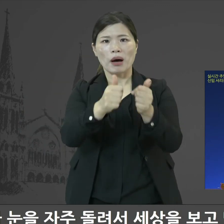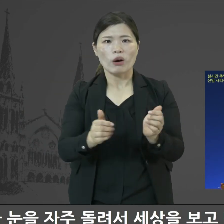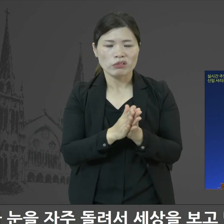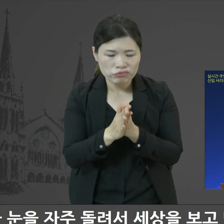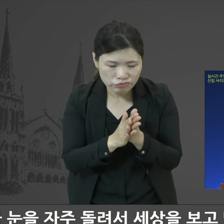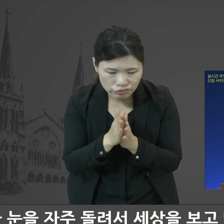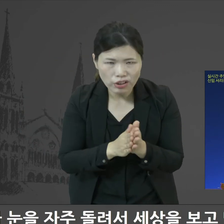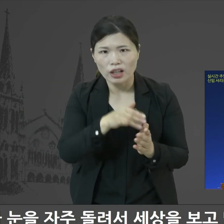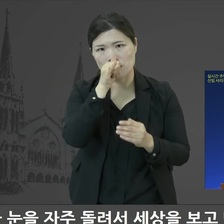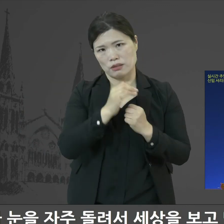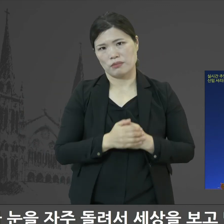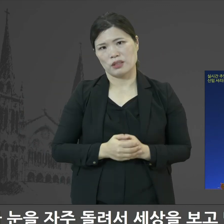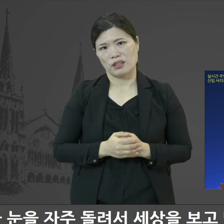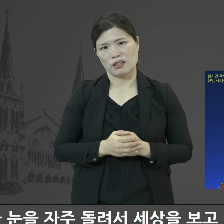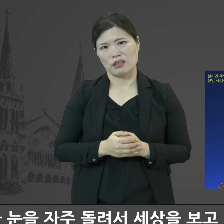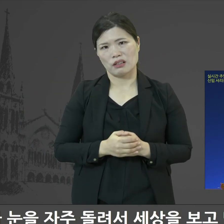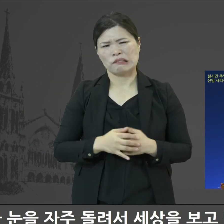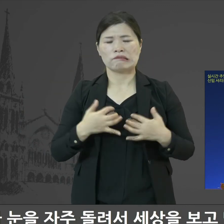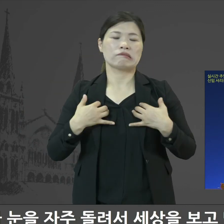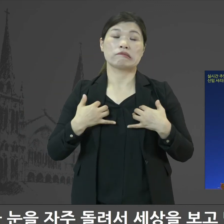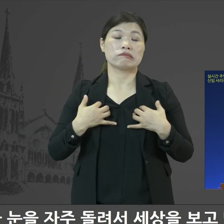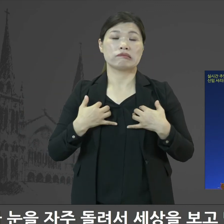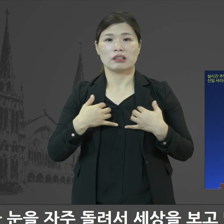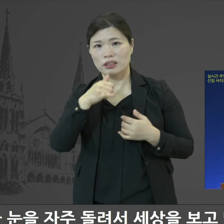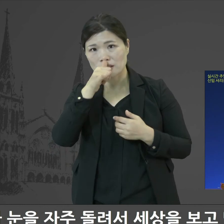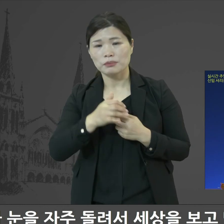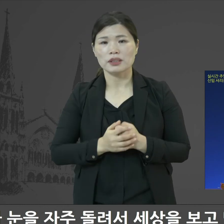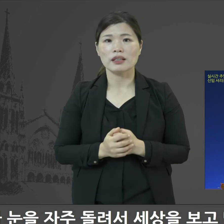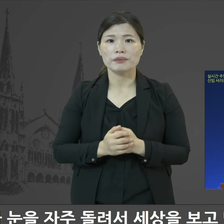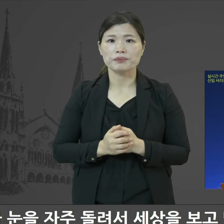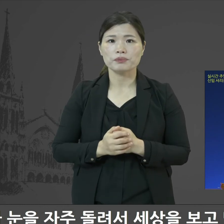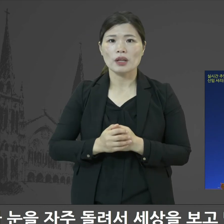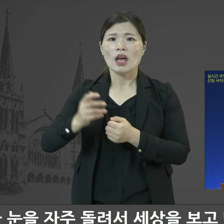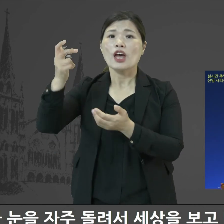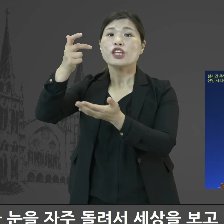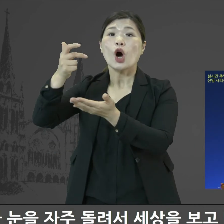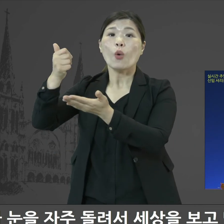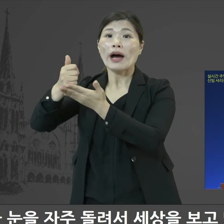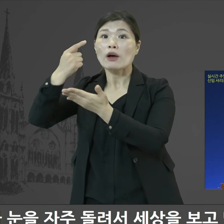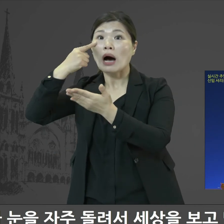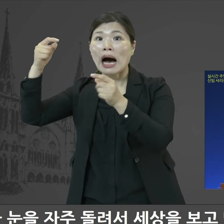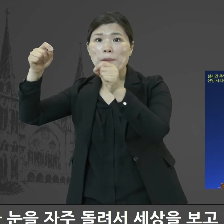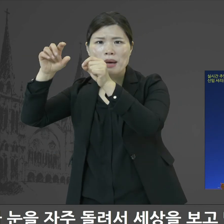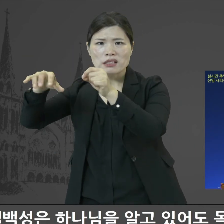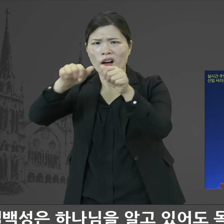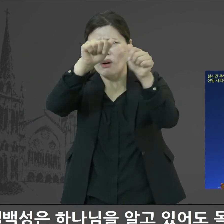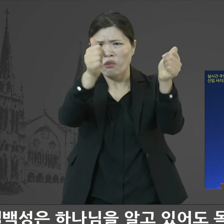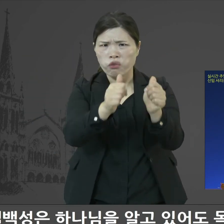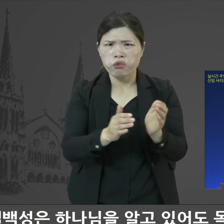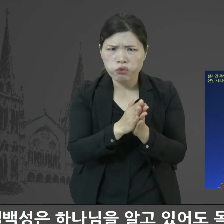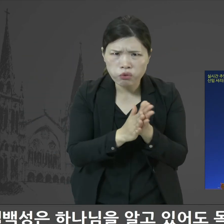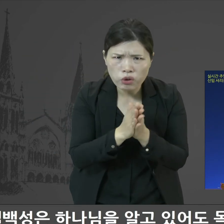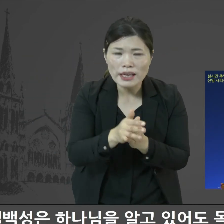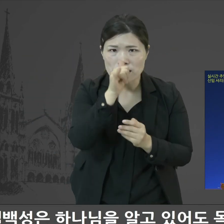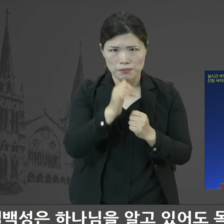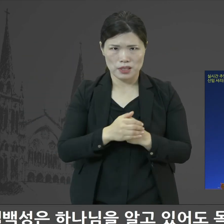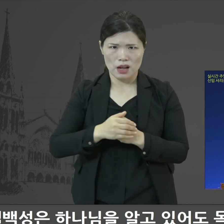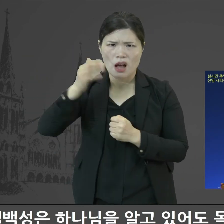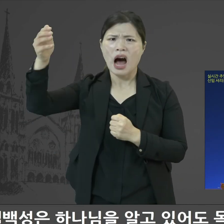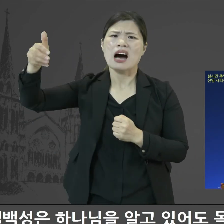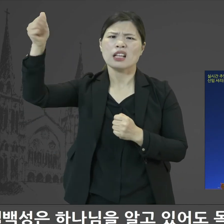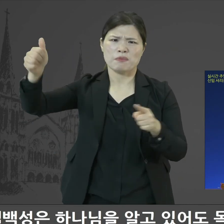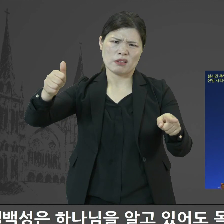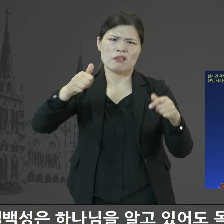섬겨 나아가죠. 행음에 빠지기 시작하죠. 여호와의 목전에서 그들이 바알을 섬겨서 하나님이 그들을